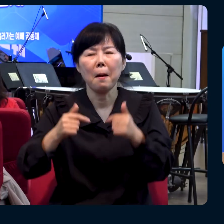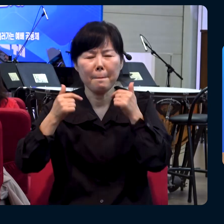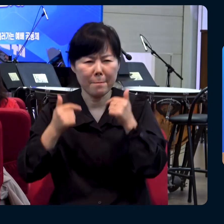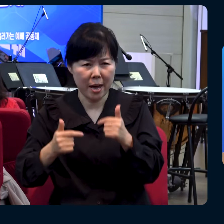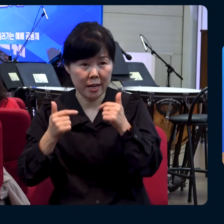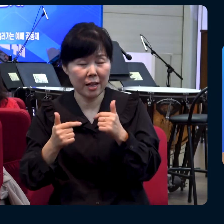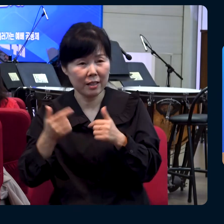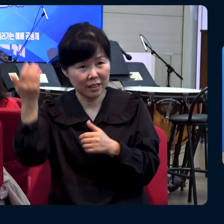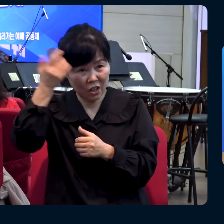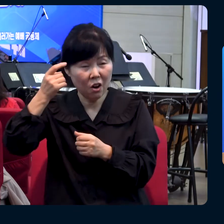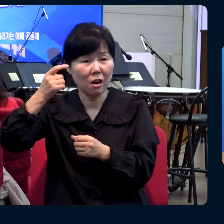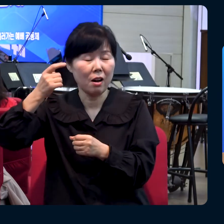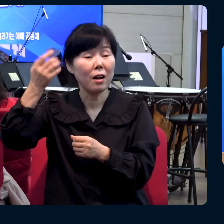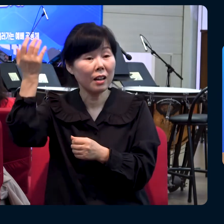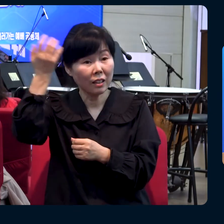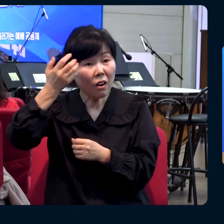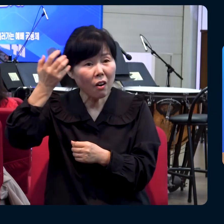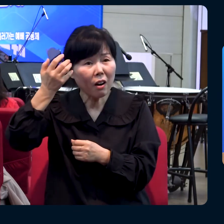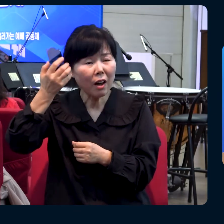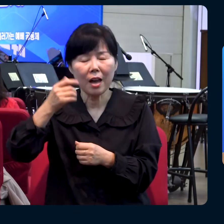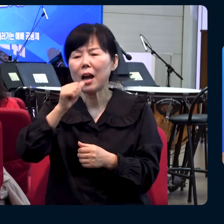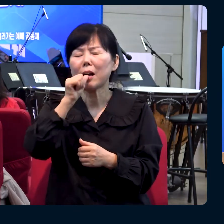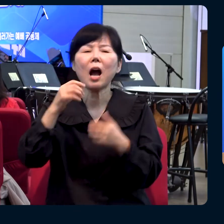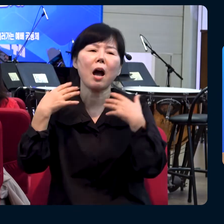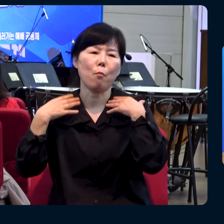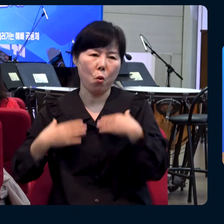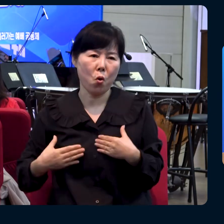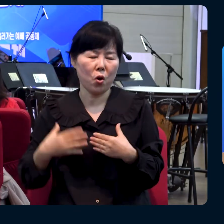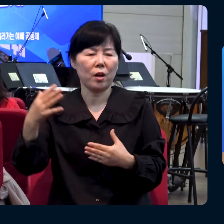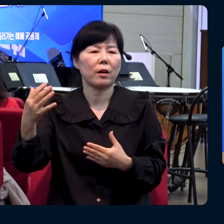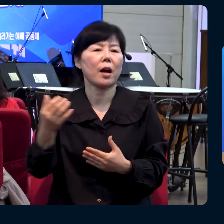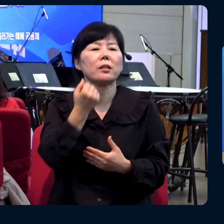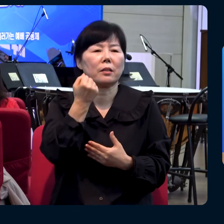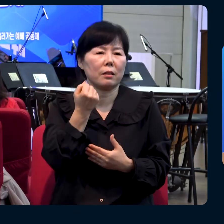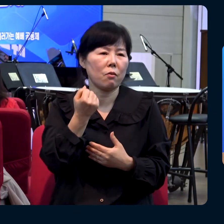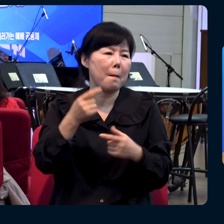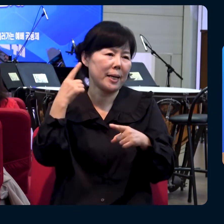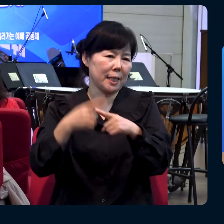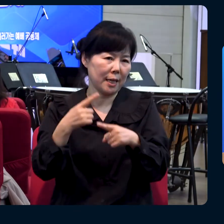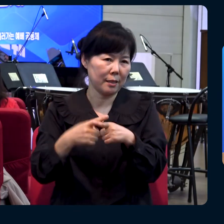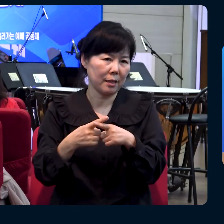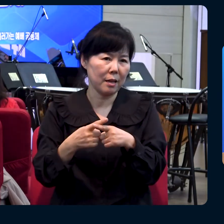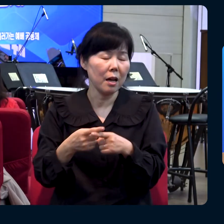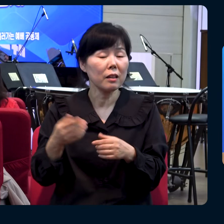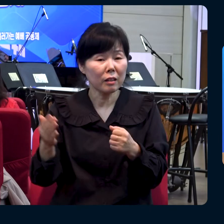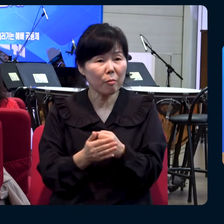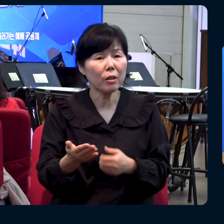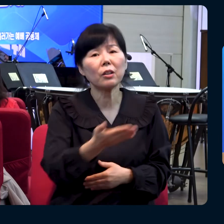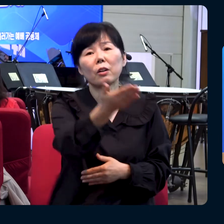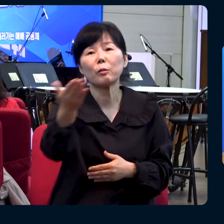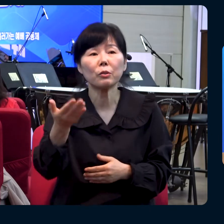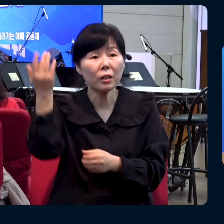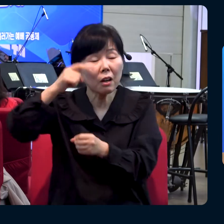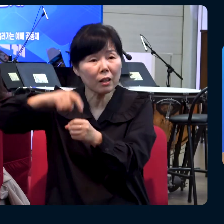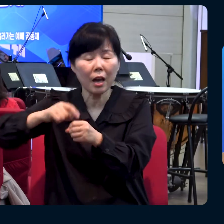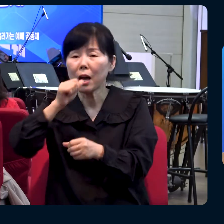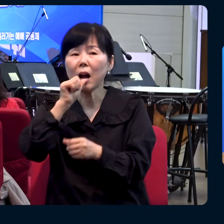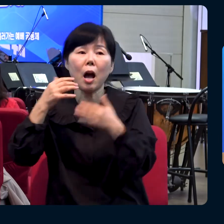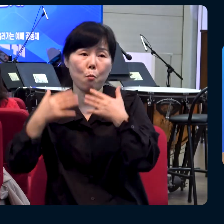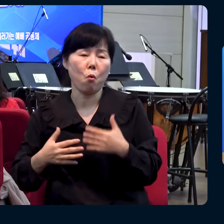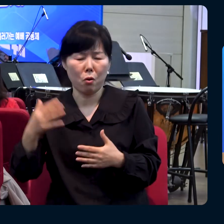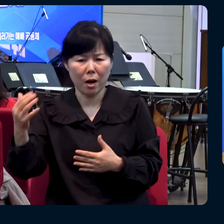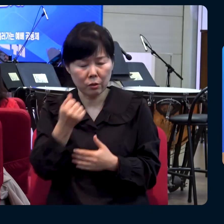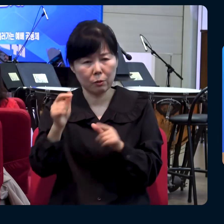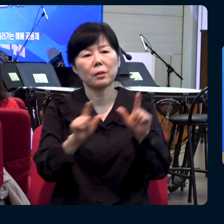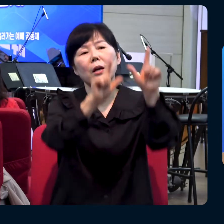매일 영의 갑옷을 입는 것이다. 오늘 여러분 영의 갑옷을 입고 나가시길 바랍니다. 그래야 승리할 수 있는